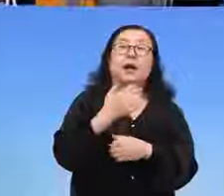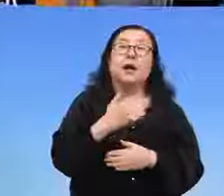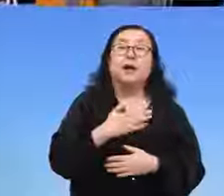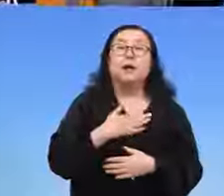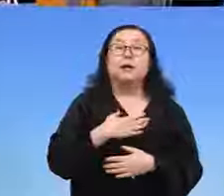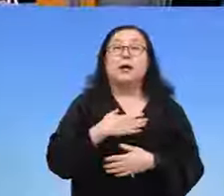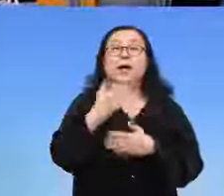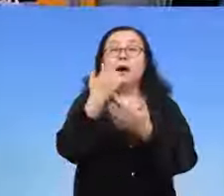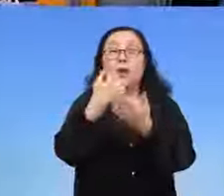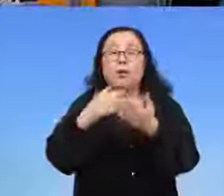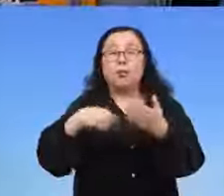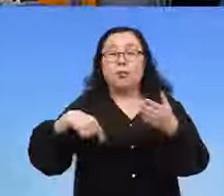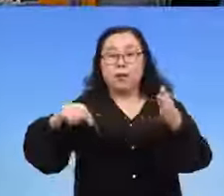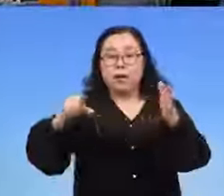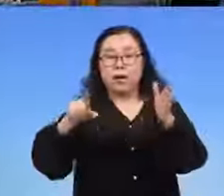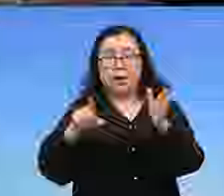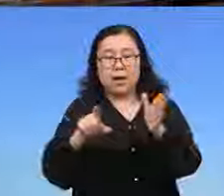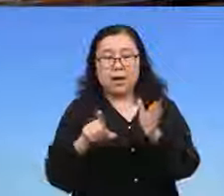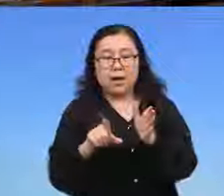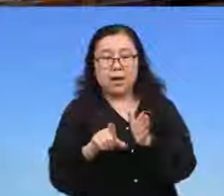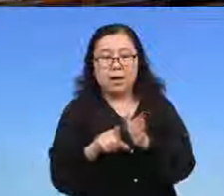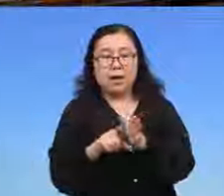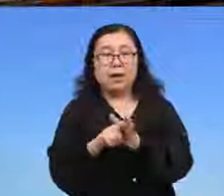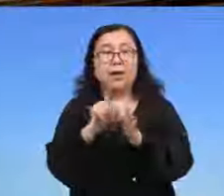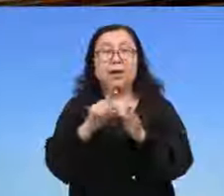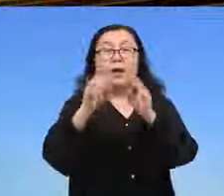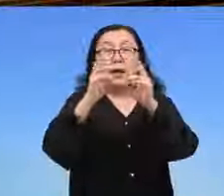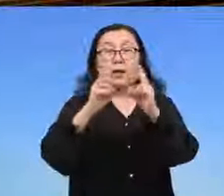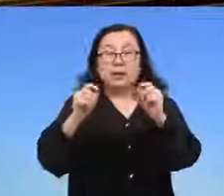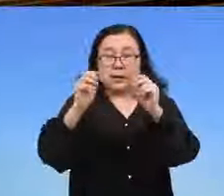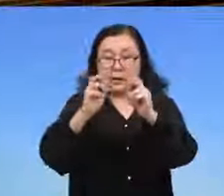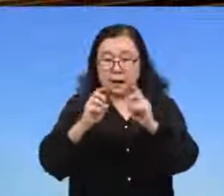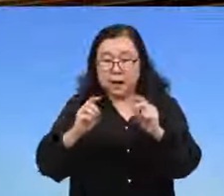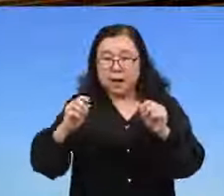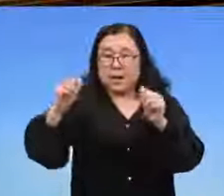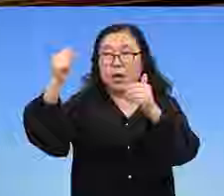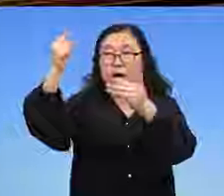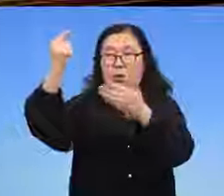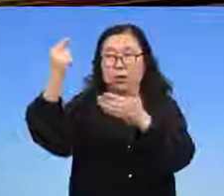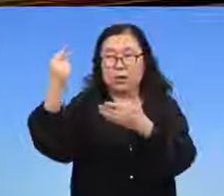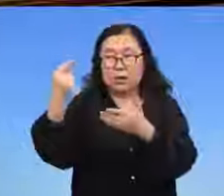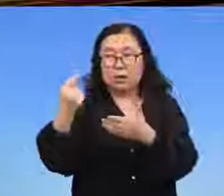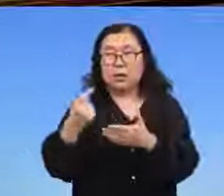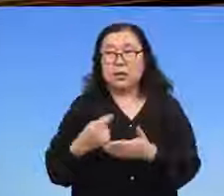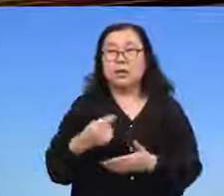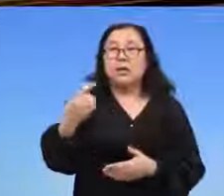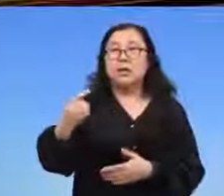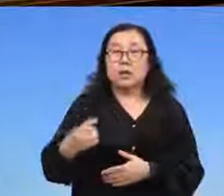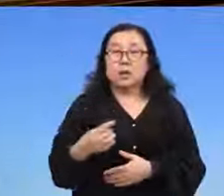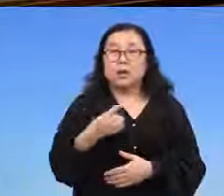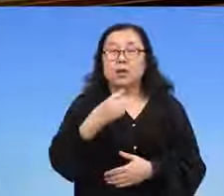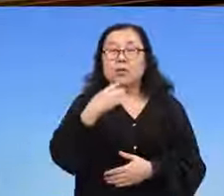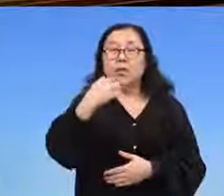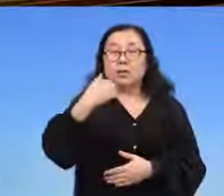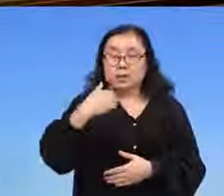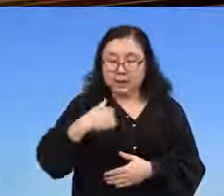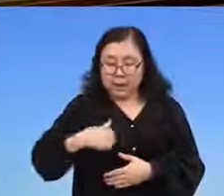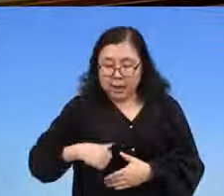사랑합니다. 날 위해 이 땅에 오신 독생자 예수.